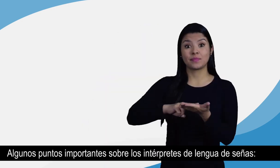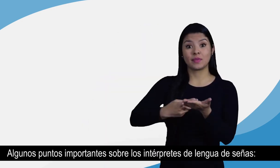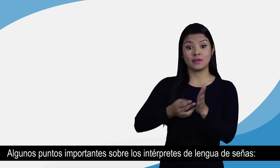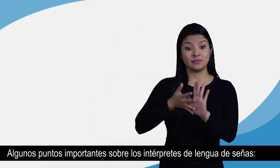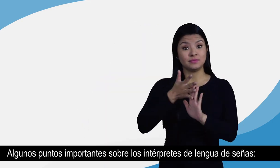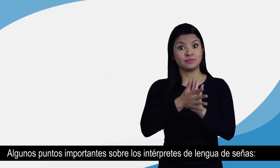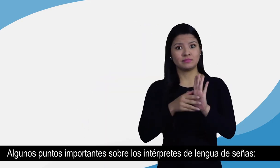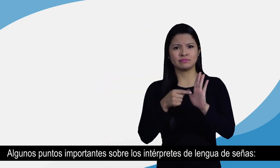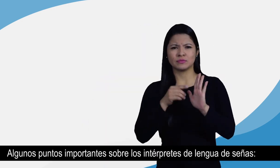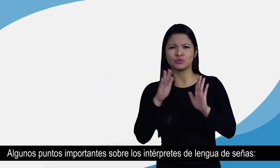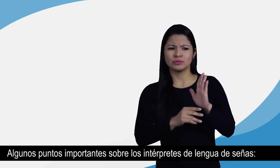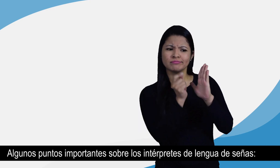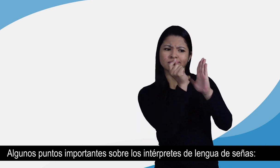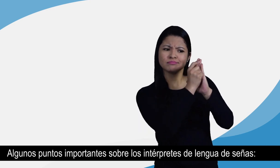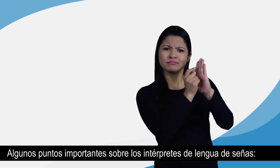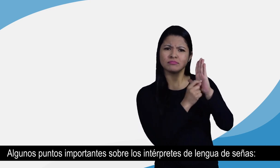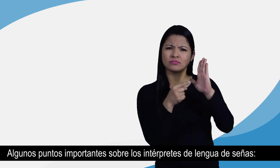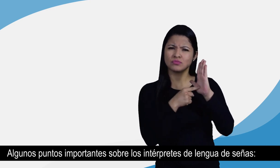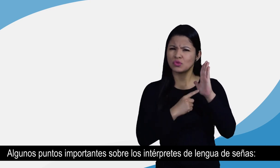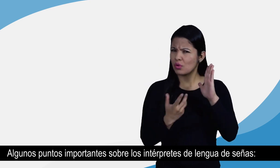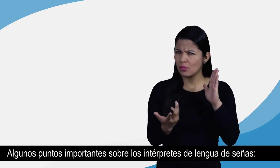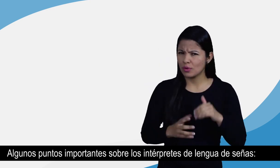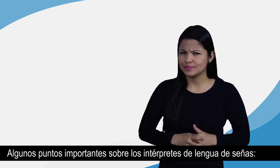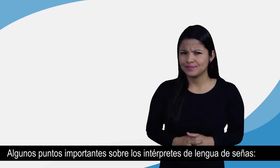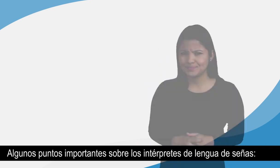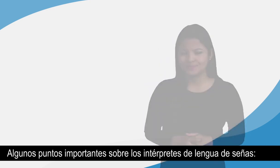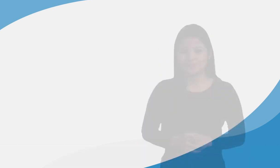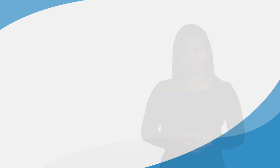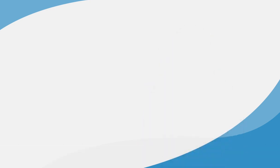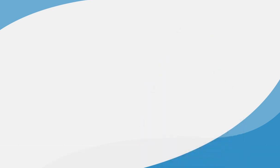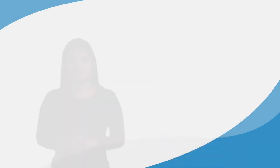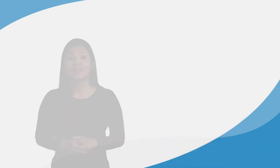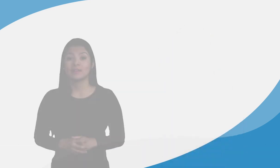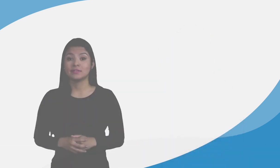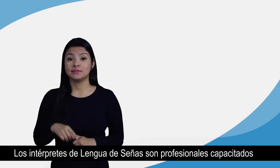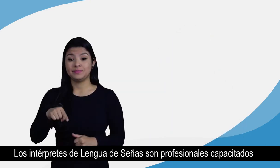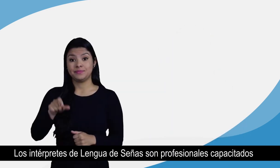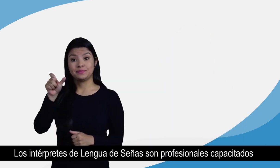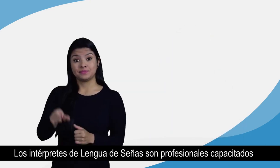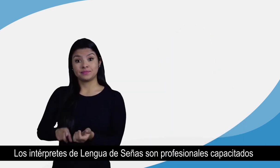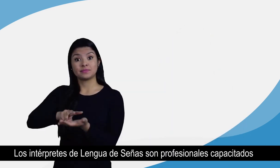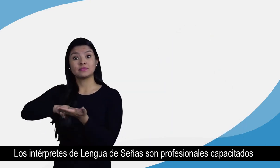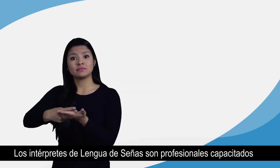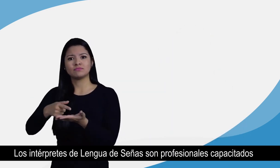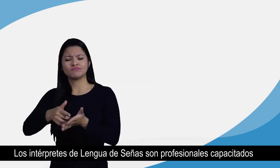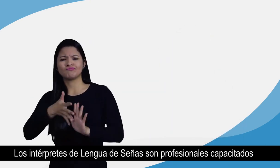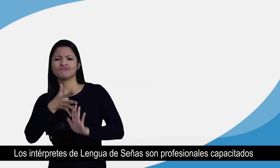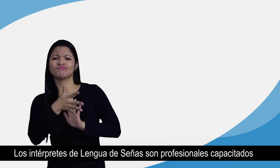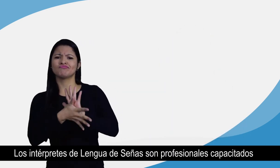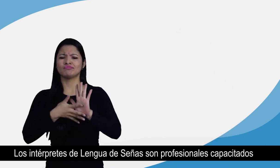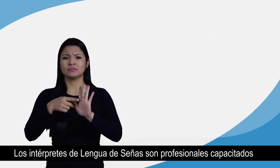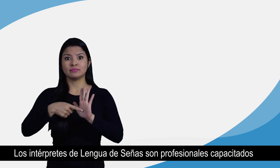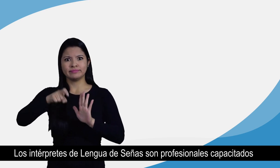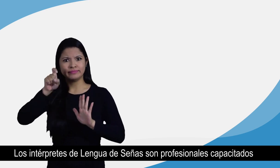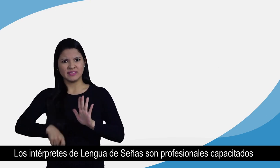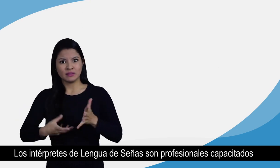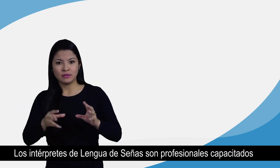Algunos puntos importantes sobre los intérpretes de lengua de señas Los intérpretes de lengua de señas son profesionales